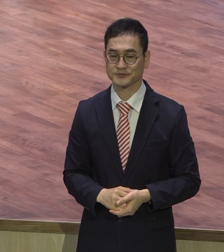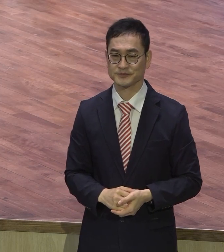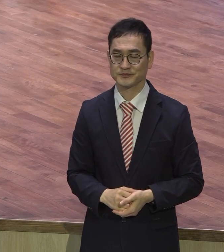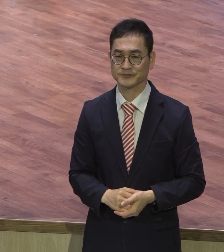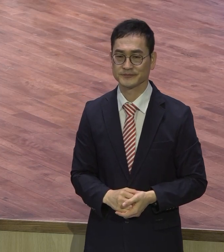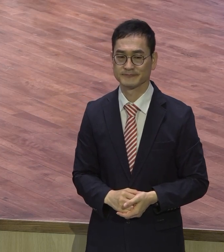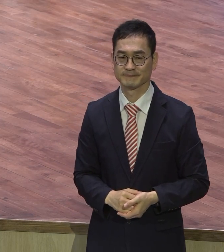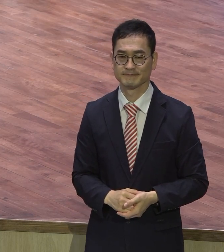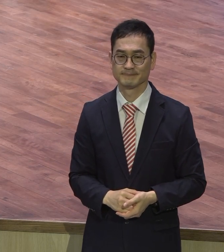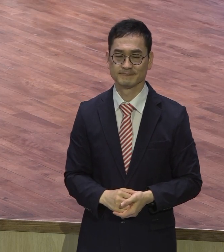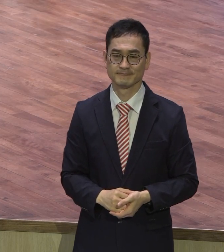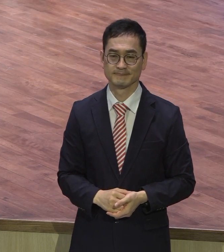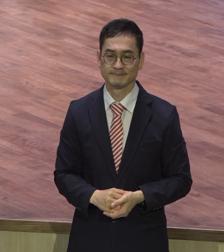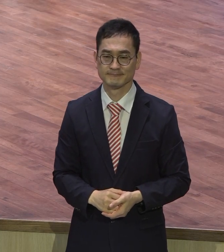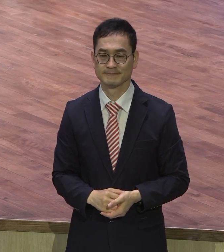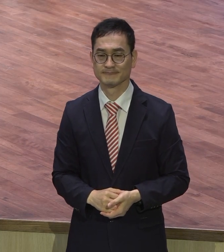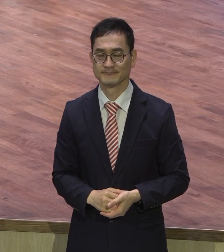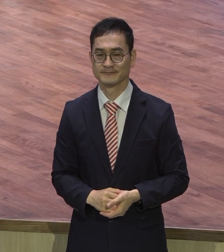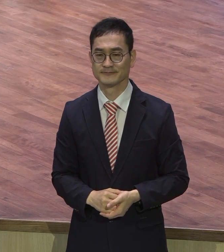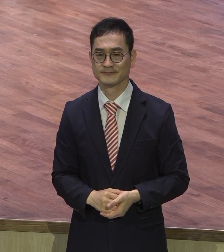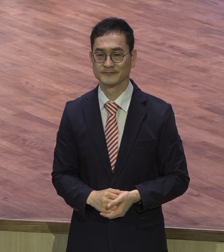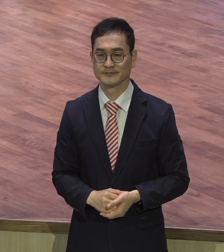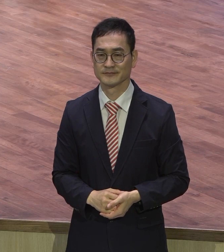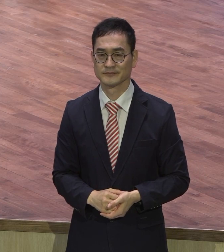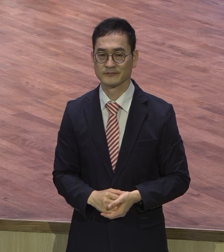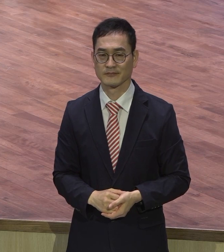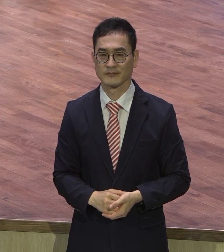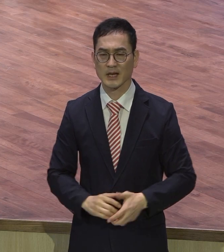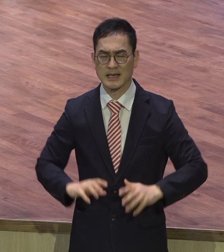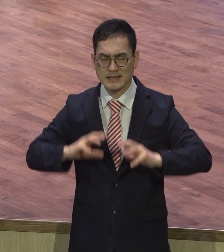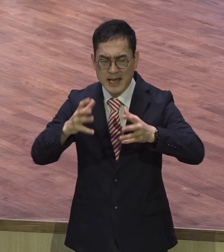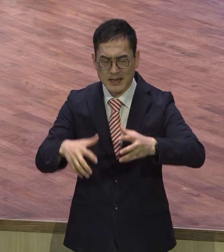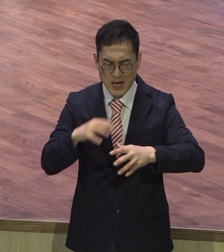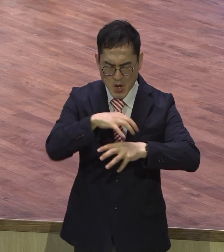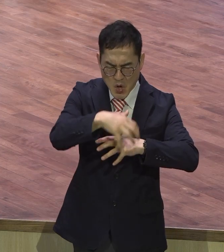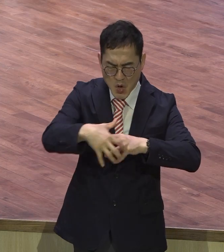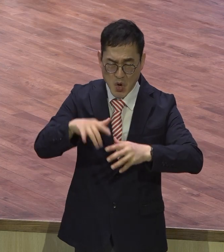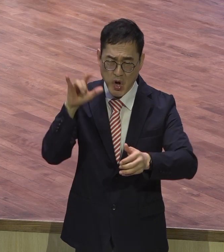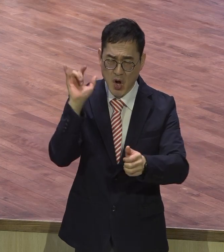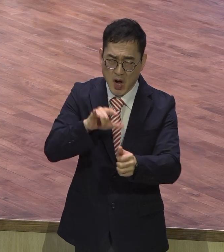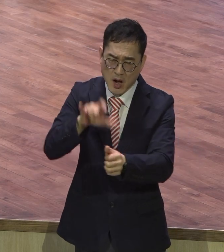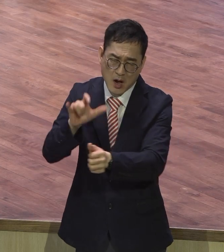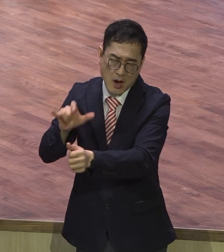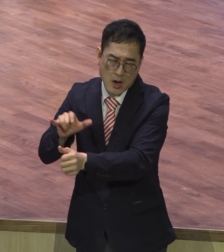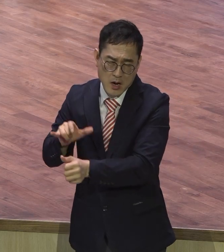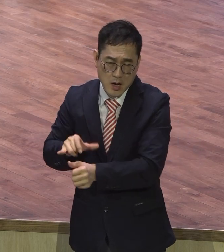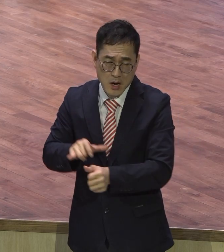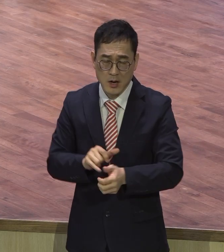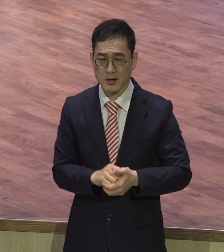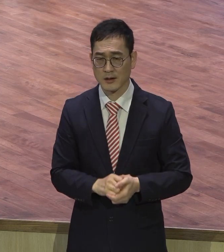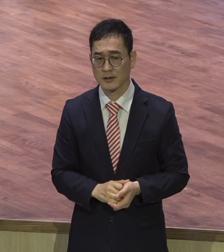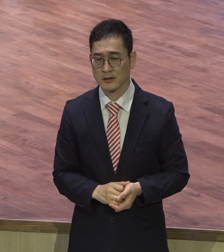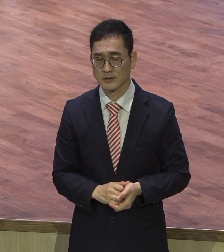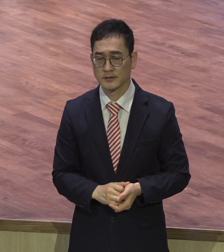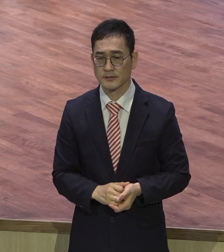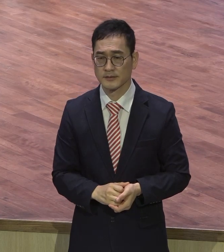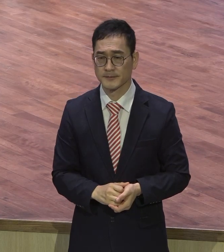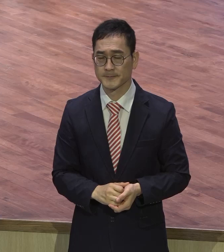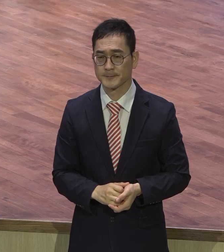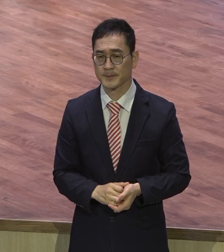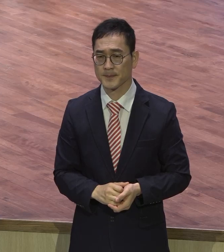성교지도 마찬가지에요. 이렇게 코로나19가 전세계를 지금 강타하고 있기 때문에 어디든지 지구촌이